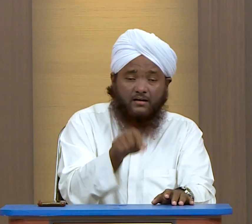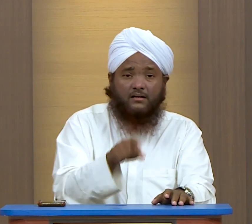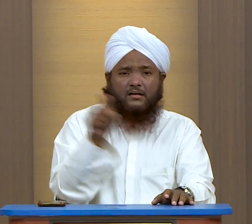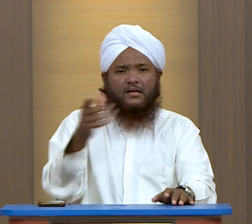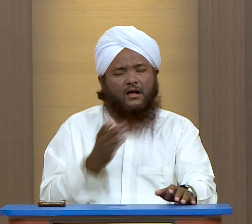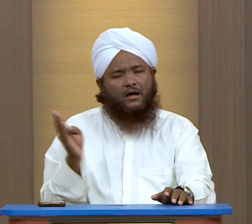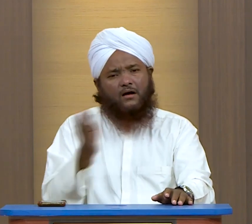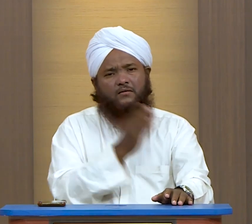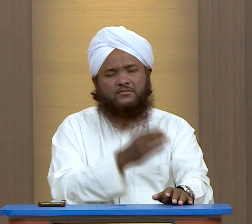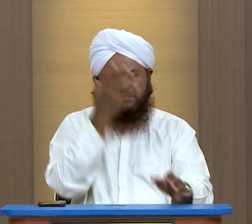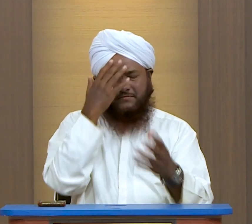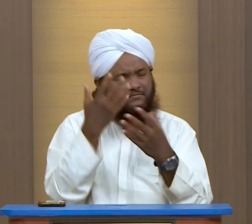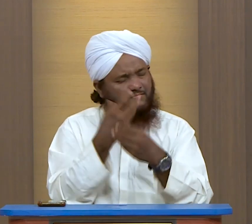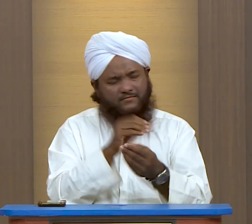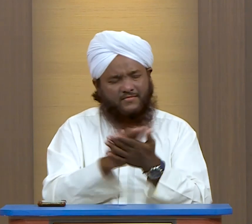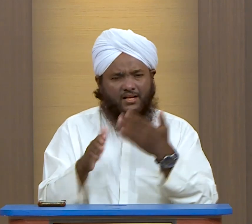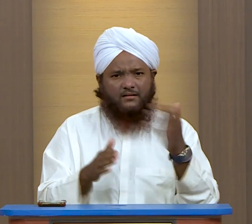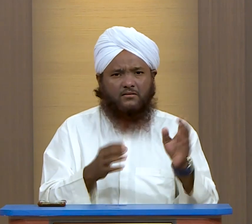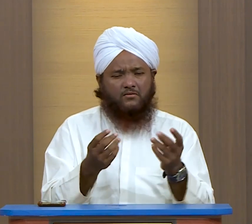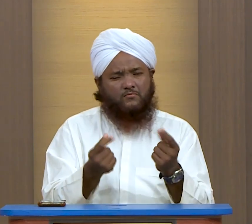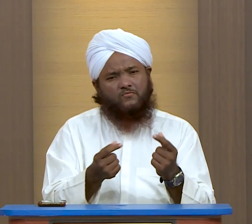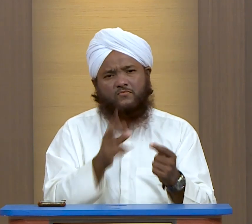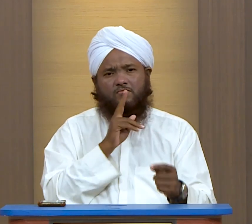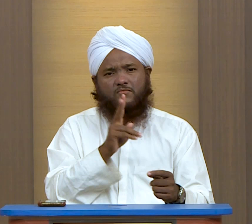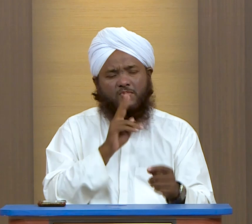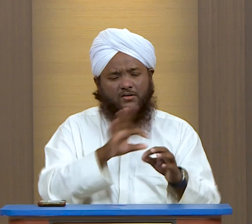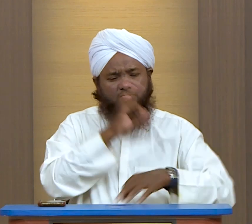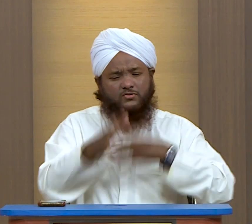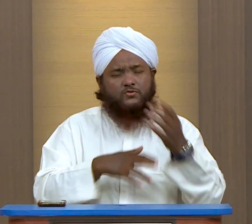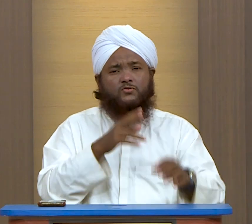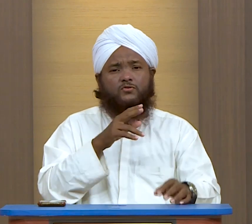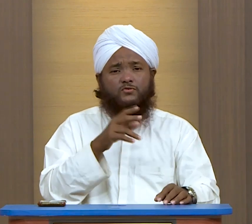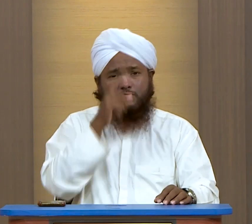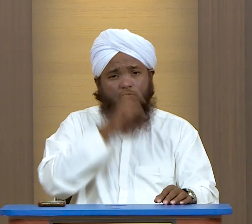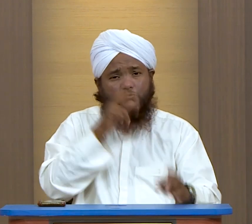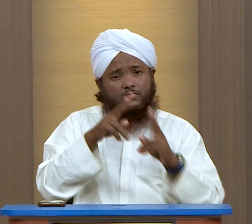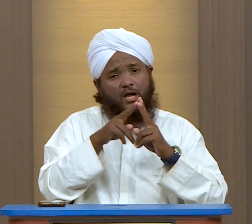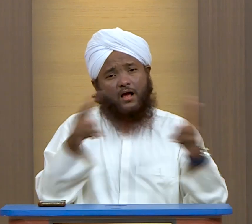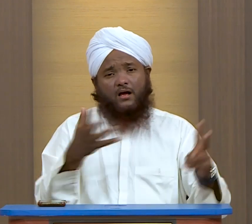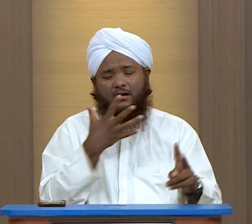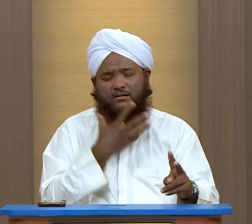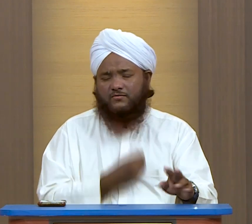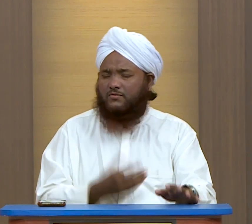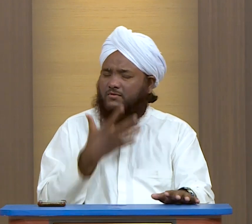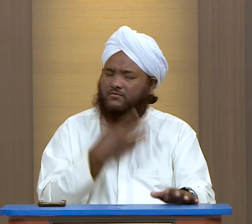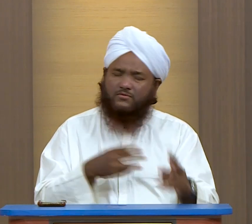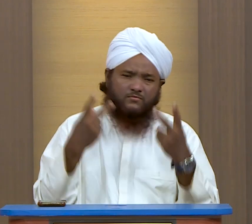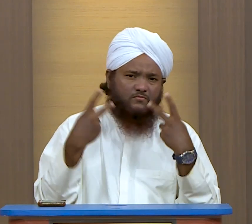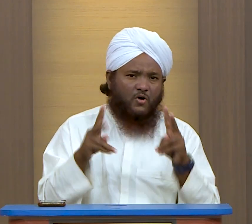تر خطرات کو نظر انداز کرتے ہوئے بڑی تیزی سے اس راستے پر چلے جا رہے ہیں۔ افسوس، 100 کروڑ افسوس، اب تو جھوٹ بولنے